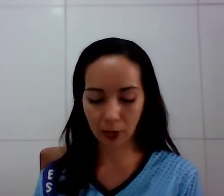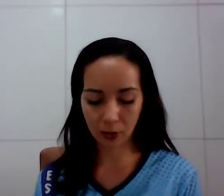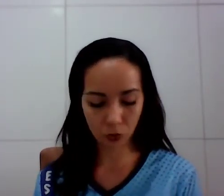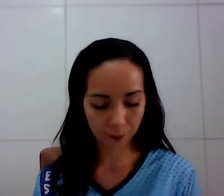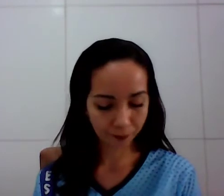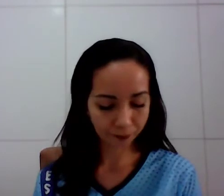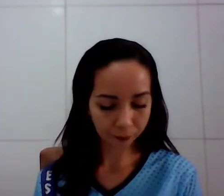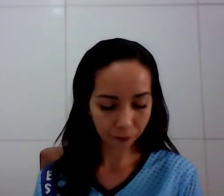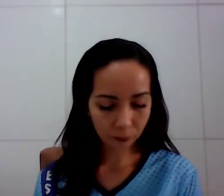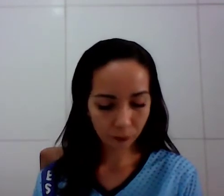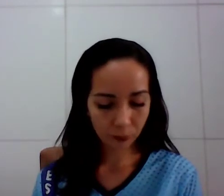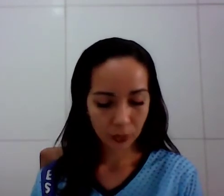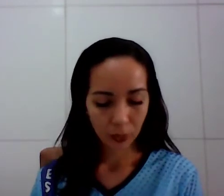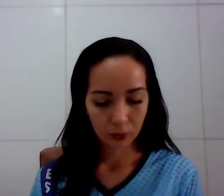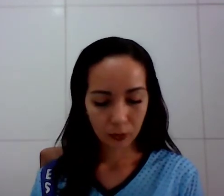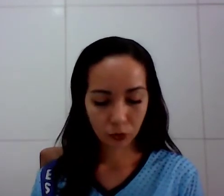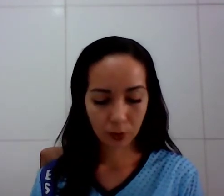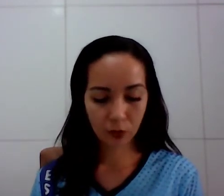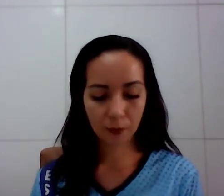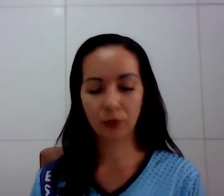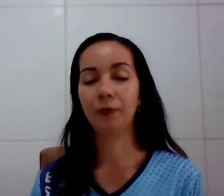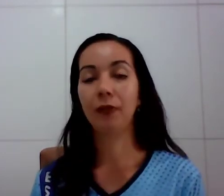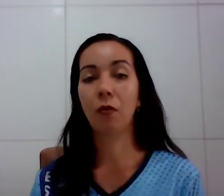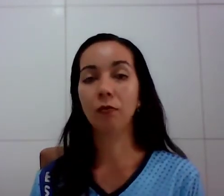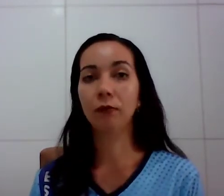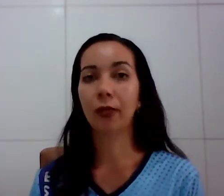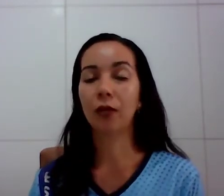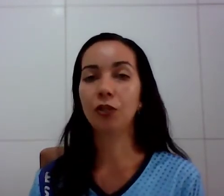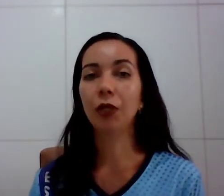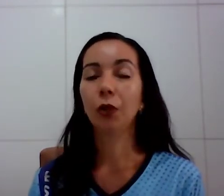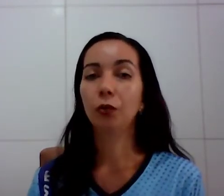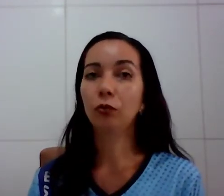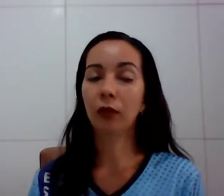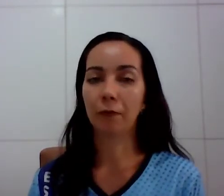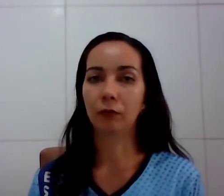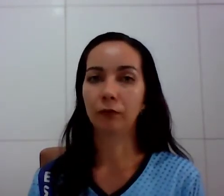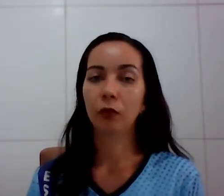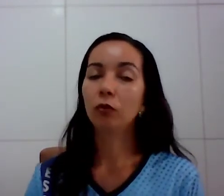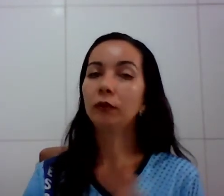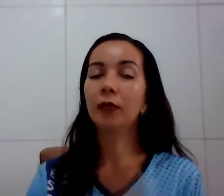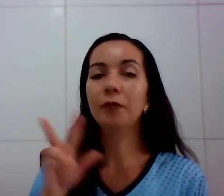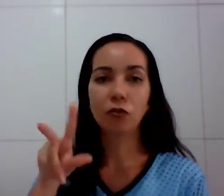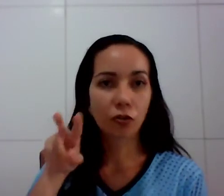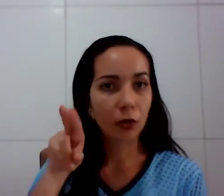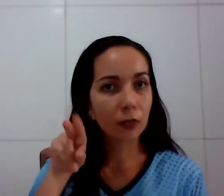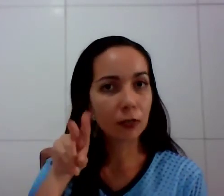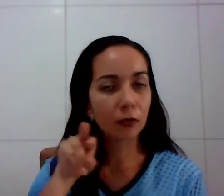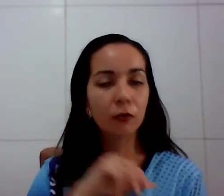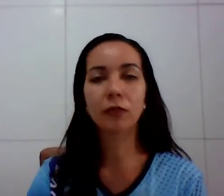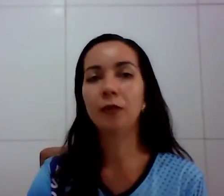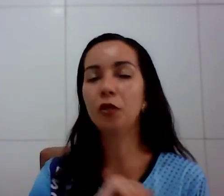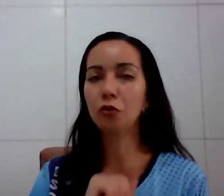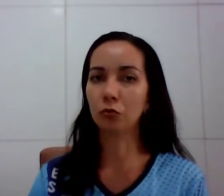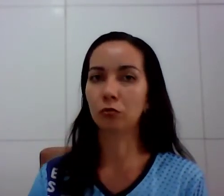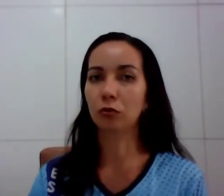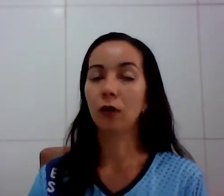legais. Estudamos também sobre contagem do tempo. O tempo e a história, eles andam sempre juntos,